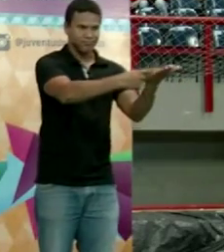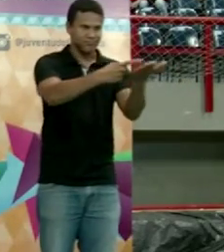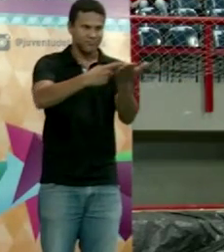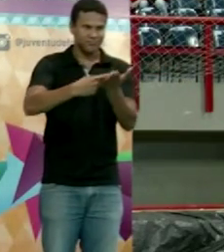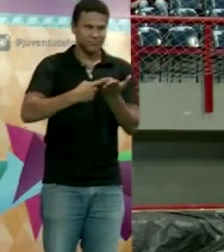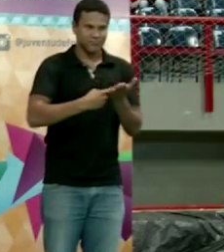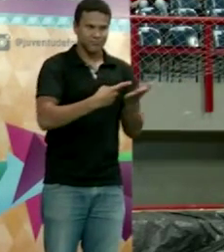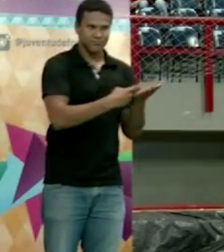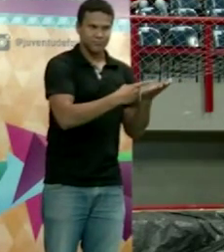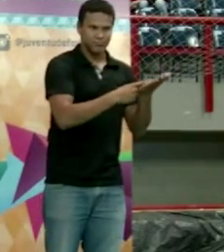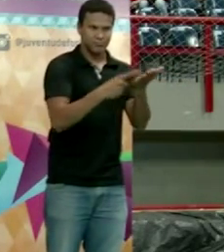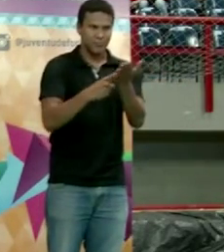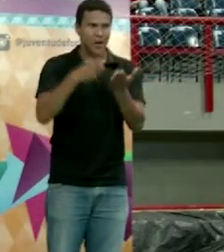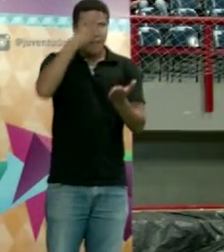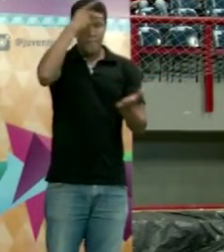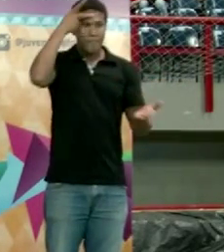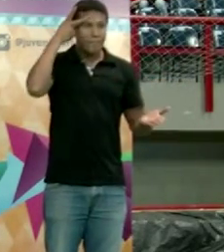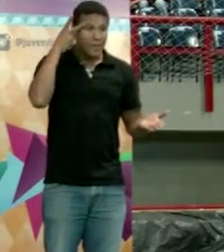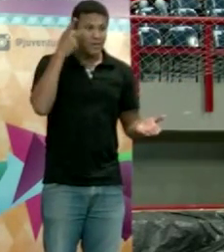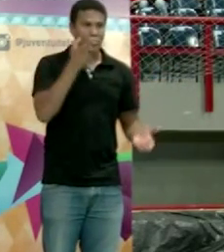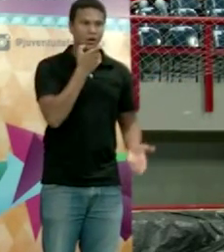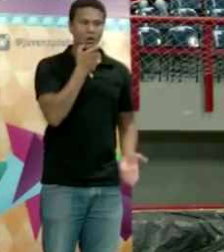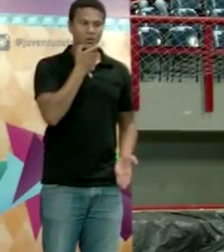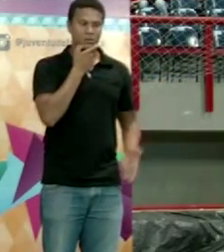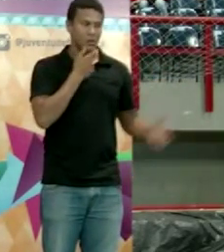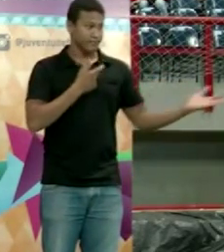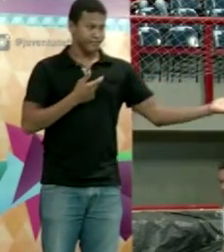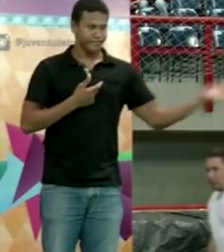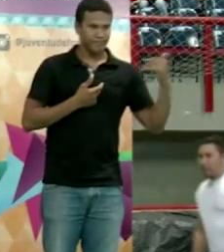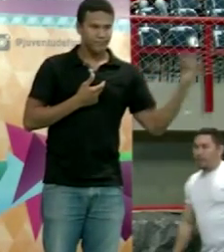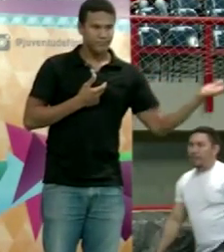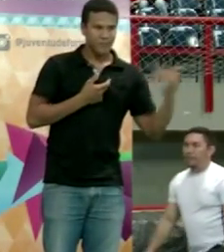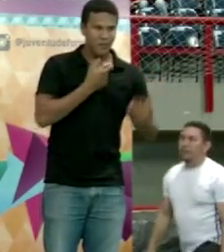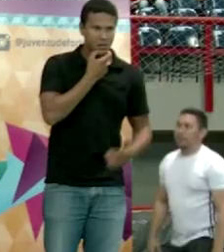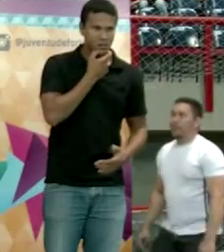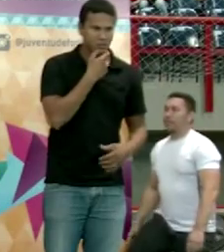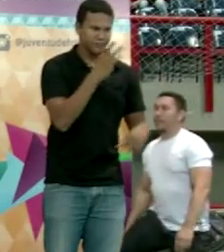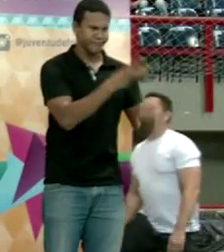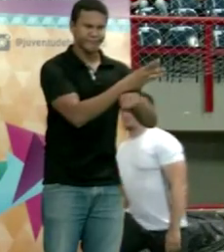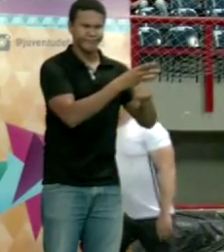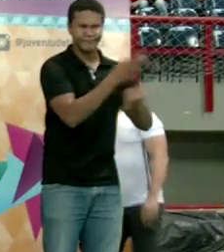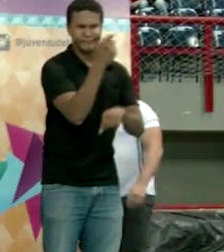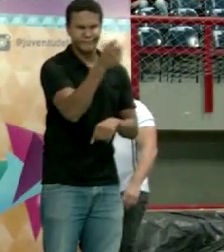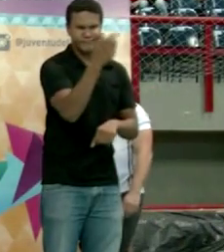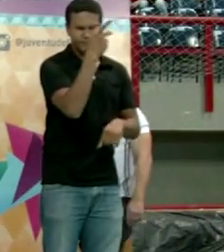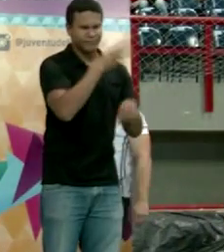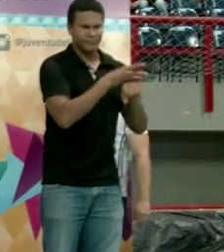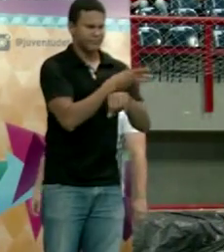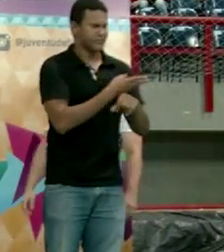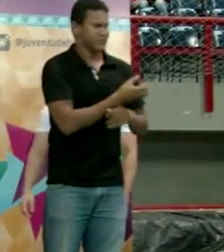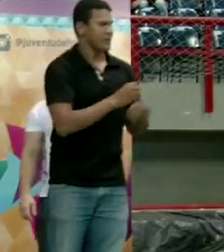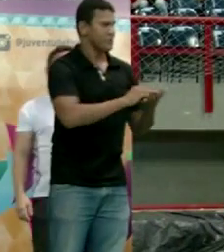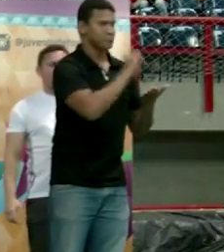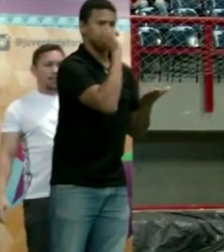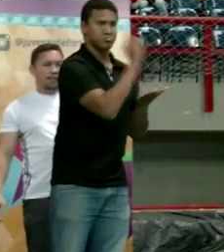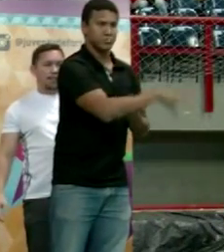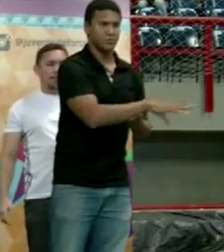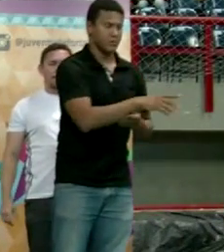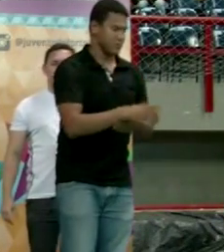contratar mercenários ingleses. Pegou o WhatsApp, mandou mensagem, contratou